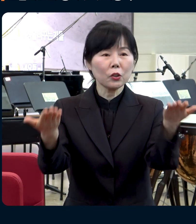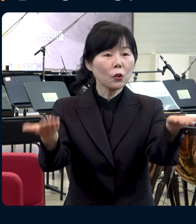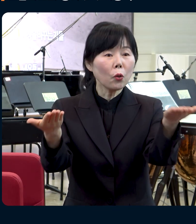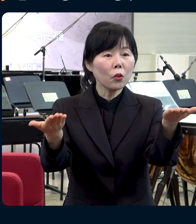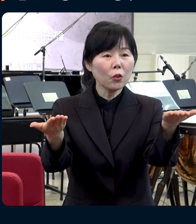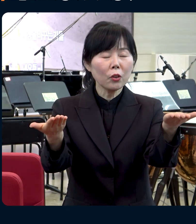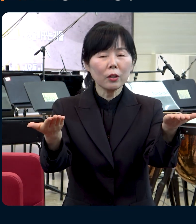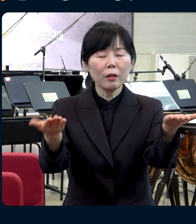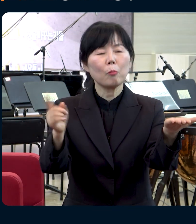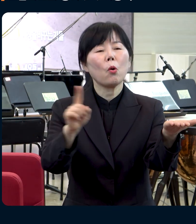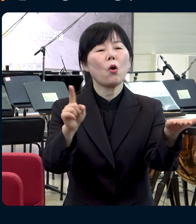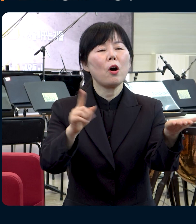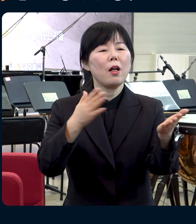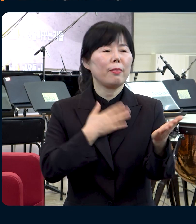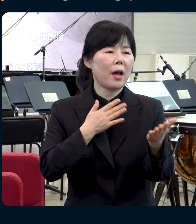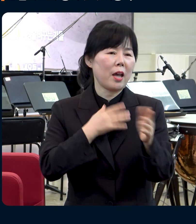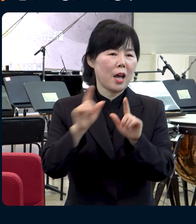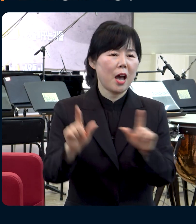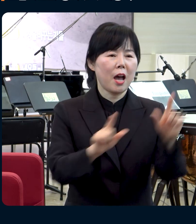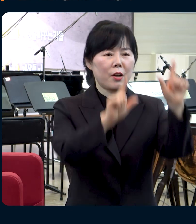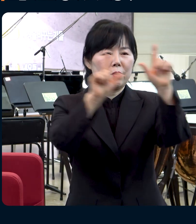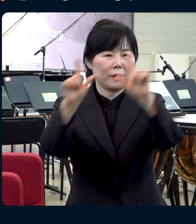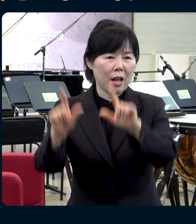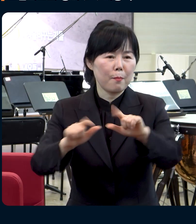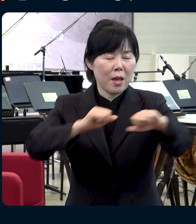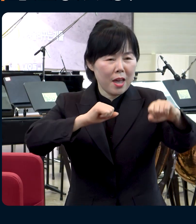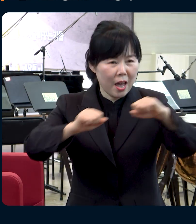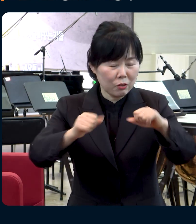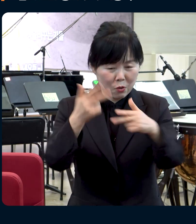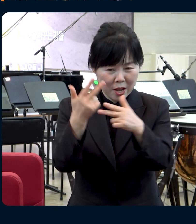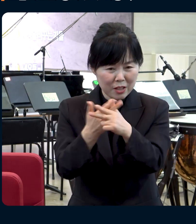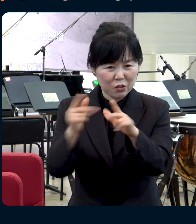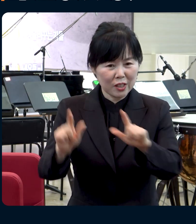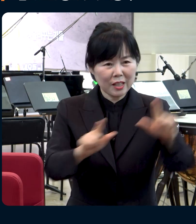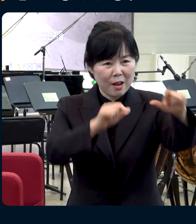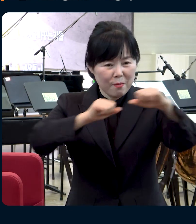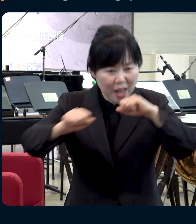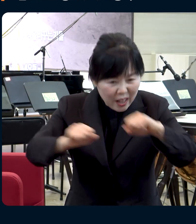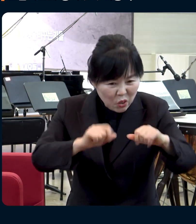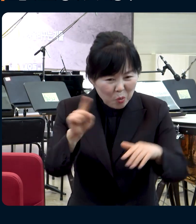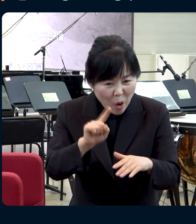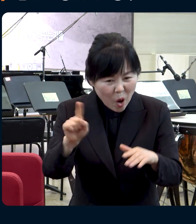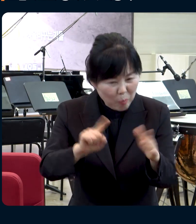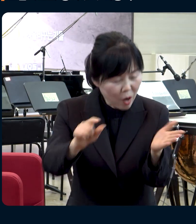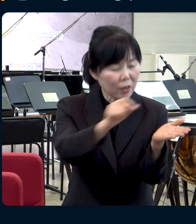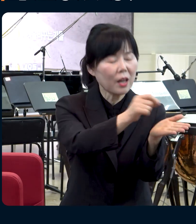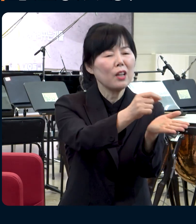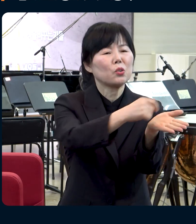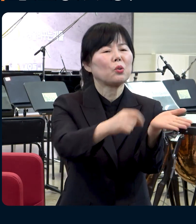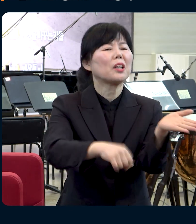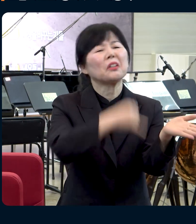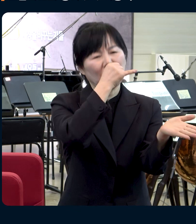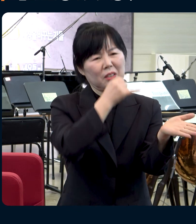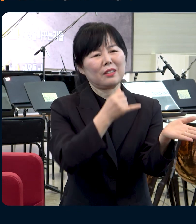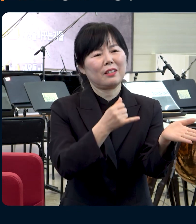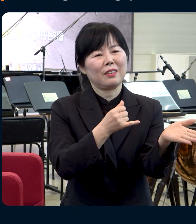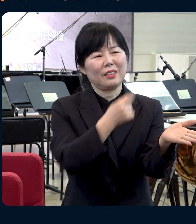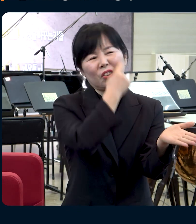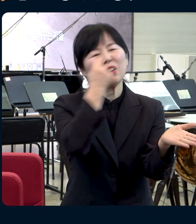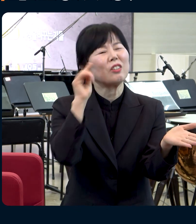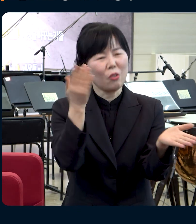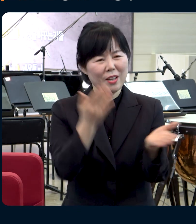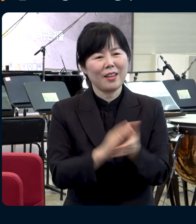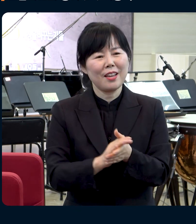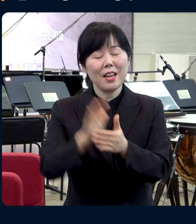손은요, 나의 하루의 삶과 나의 일주의 삶이 다 기록되어 있는 것입니다. 그러니까 여러분, 하나님 앞에서